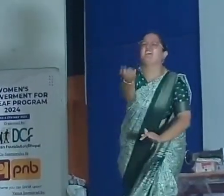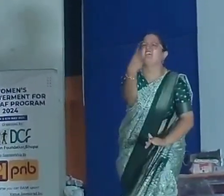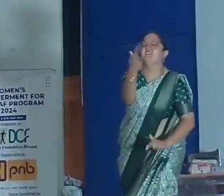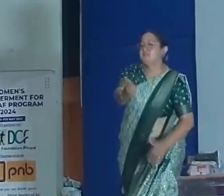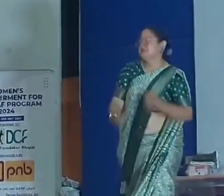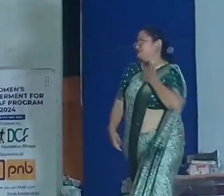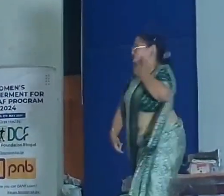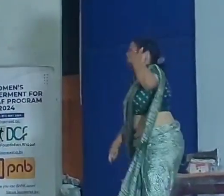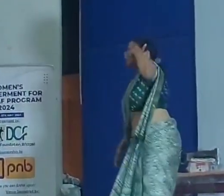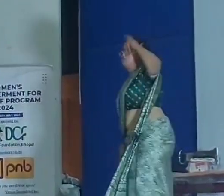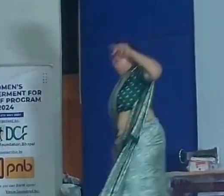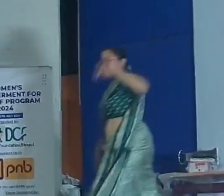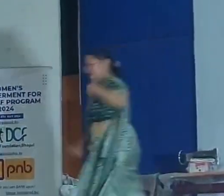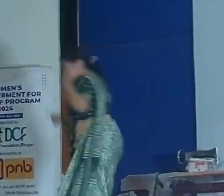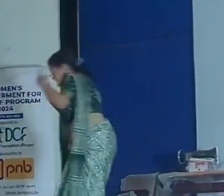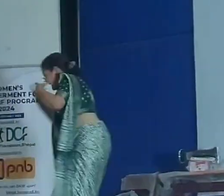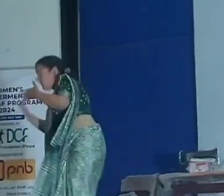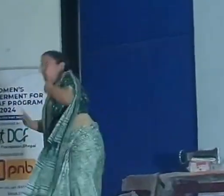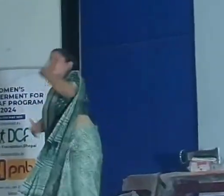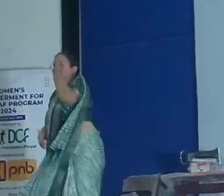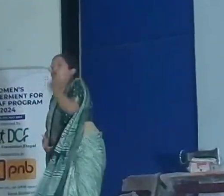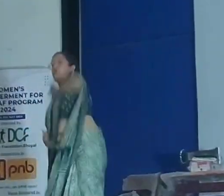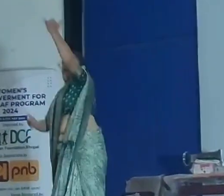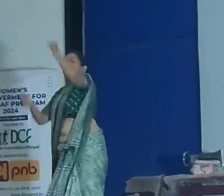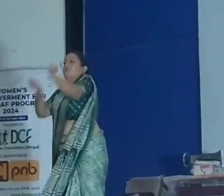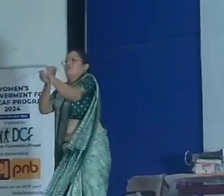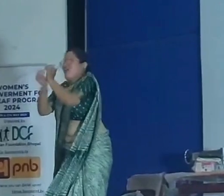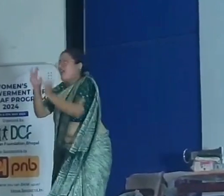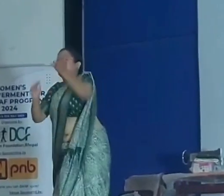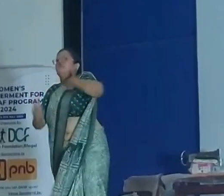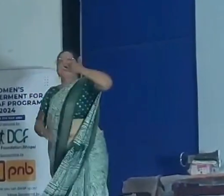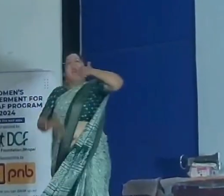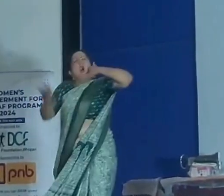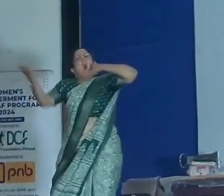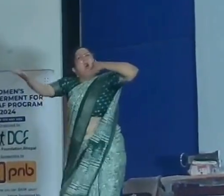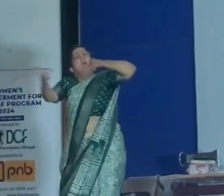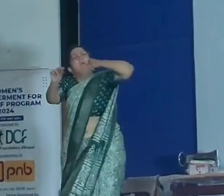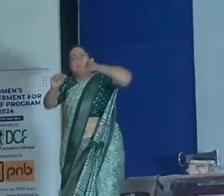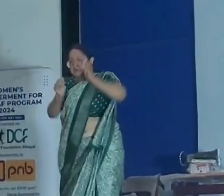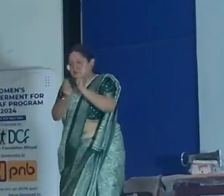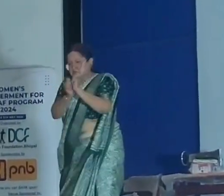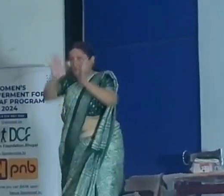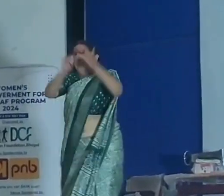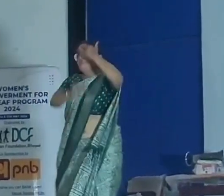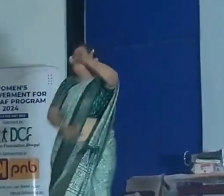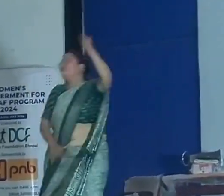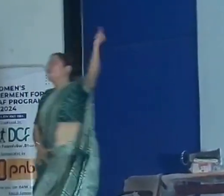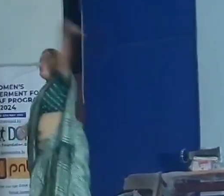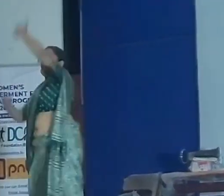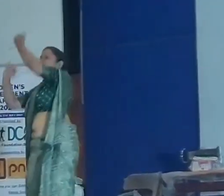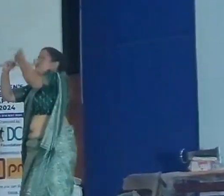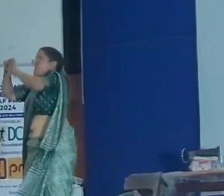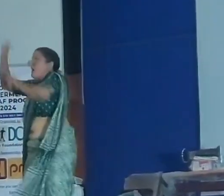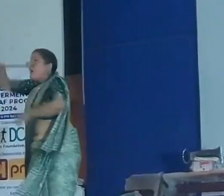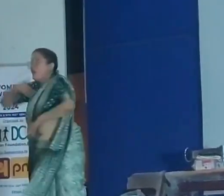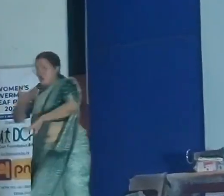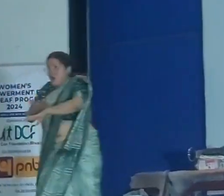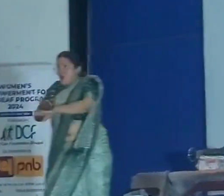करूंगी। तो वो कह रहे कि नहीं नहीं नहीं, फिर मैंने सोचा हम कैसे कर सकते हैं। फिर मैंने अपने हाई एक ऑफिसर थे, मैंने उन्हें कॉल किया, उन्होंने कॉल